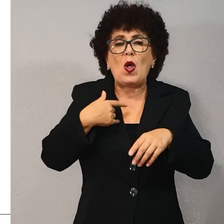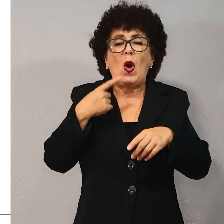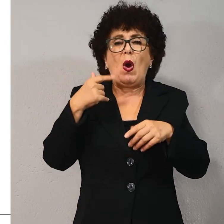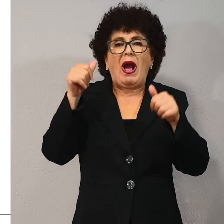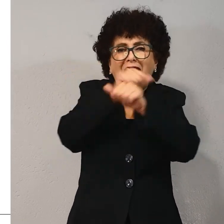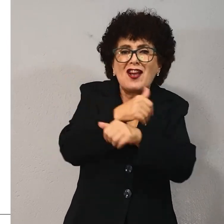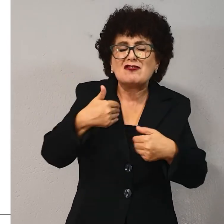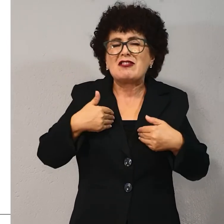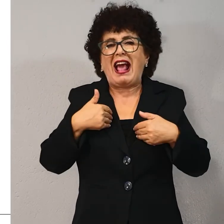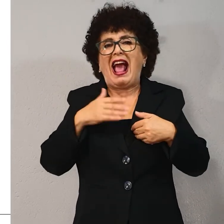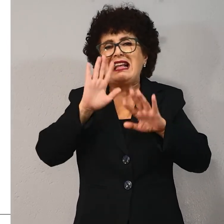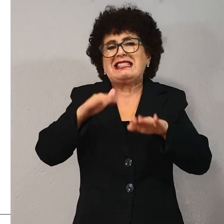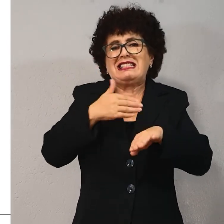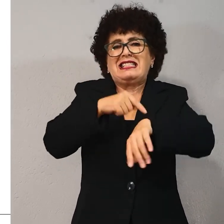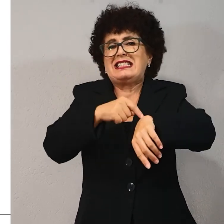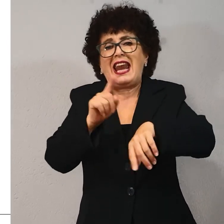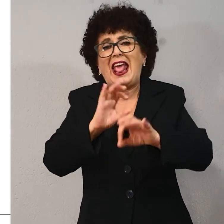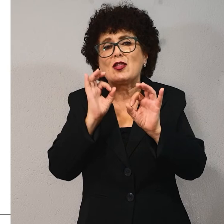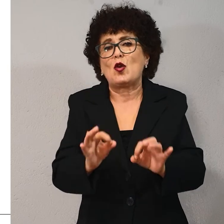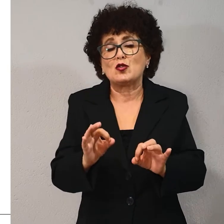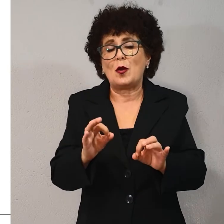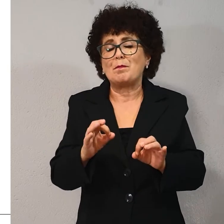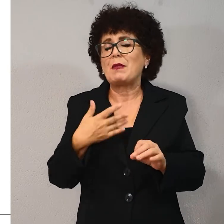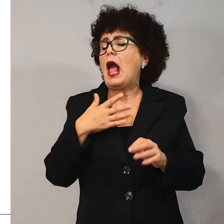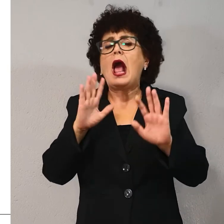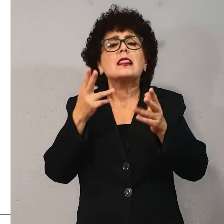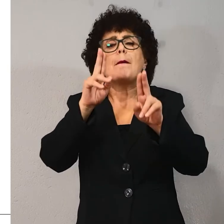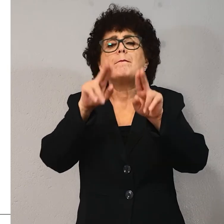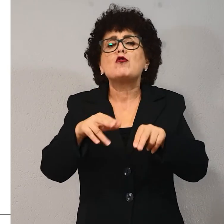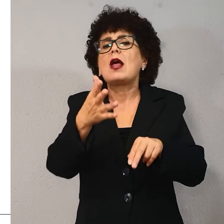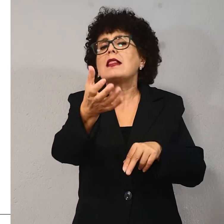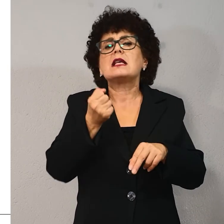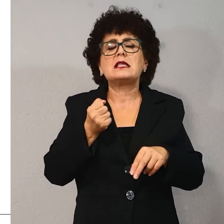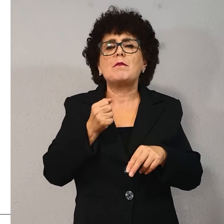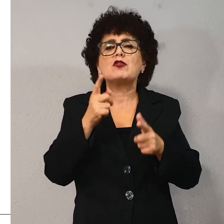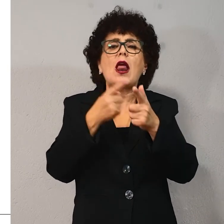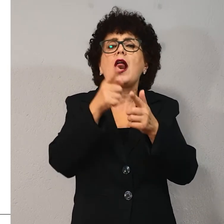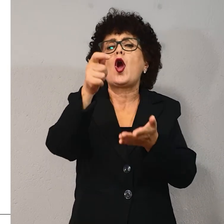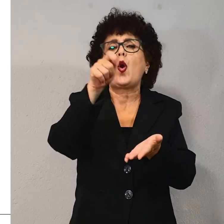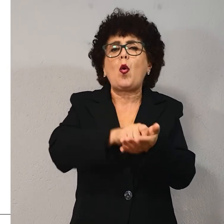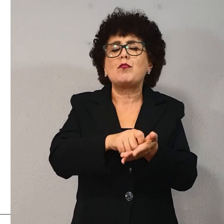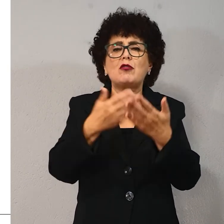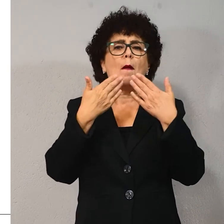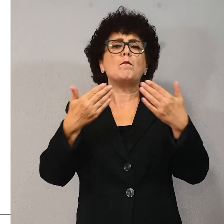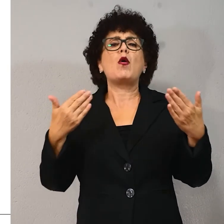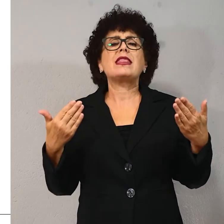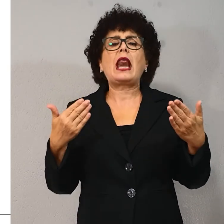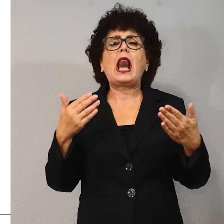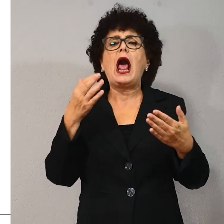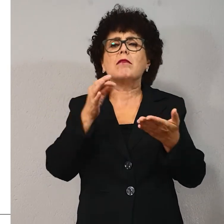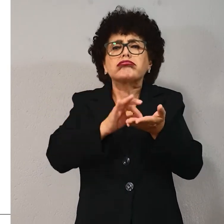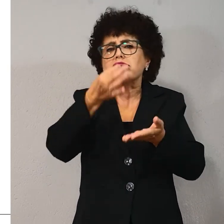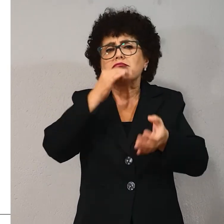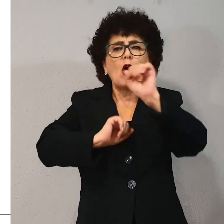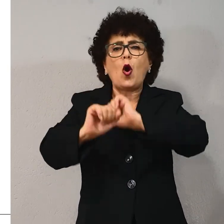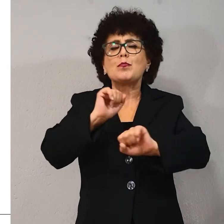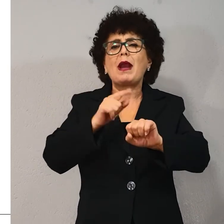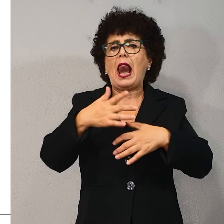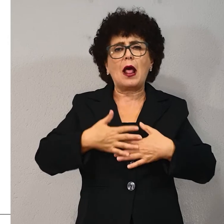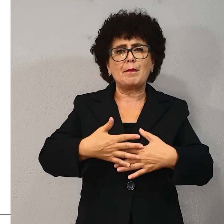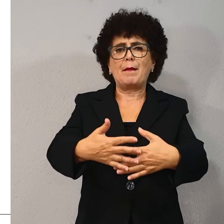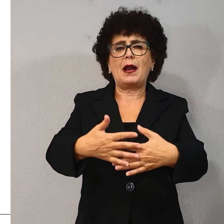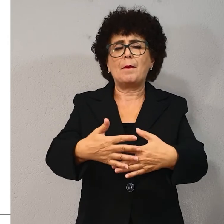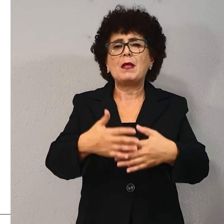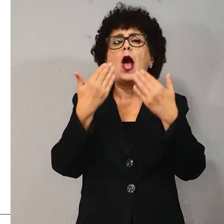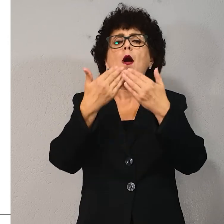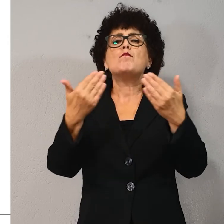современите контрацептивни методи. Каде може да земеш или купиш модерна контрацепција?